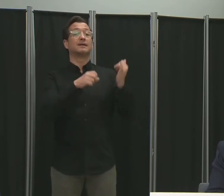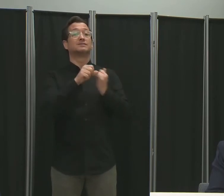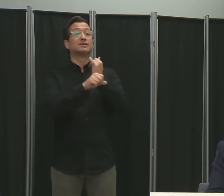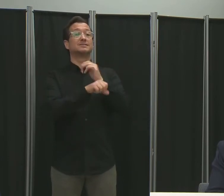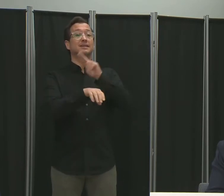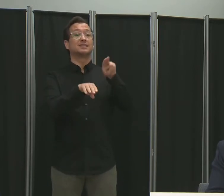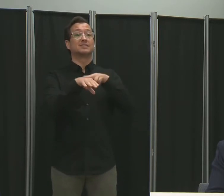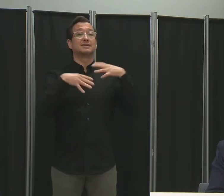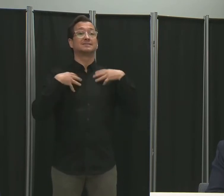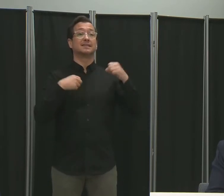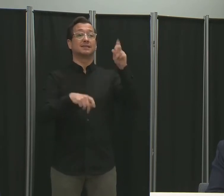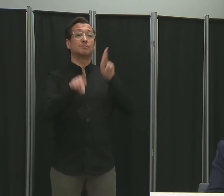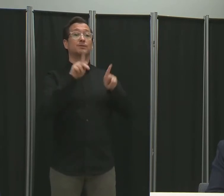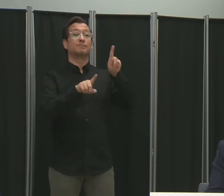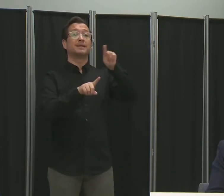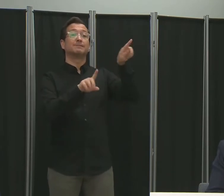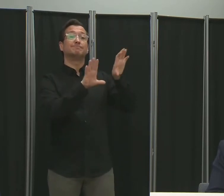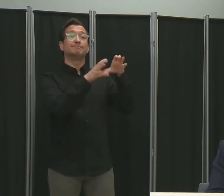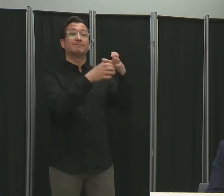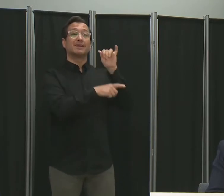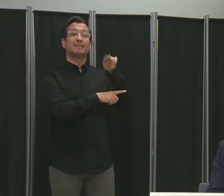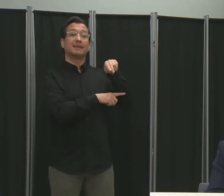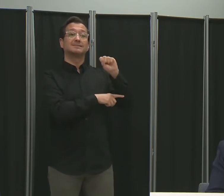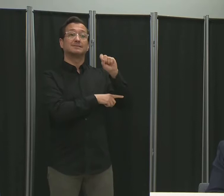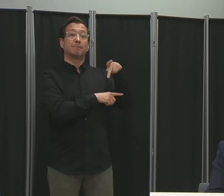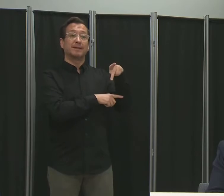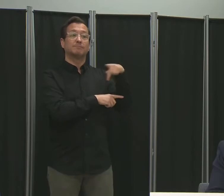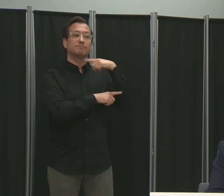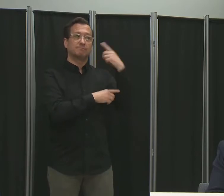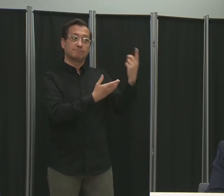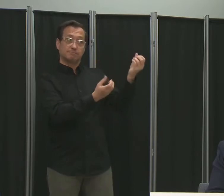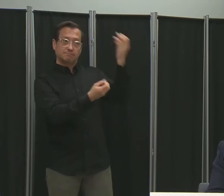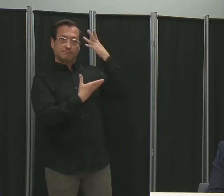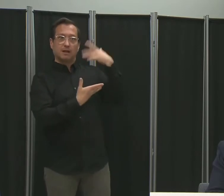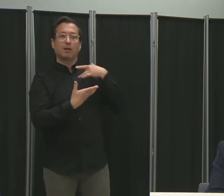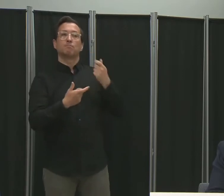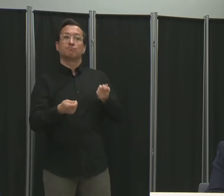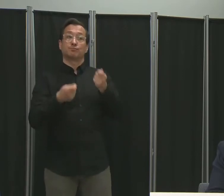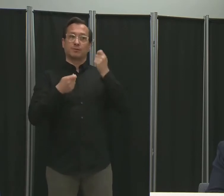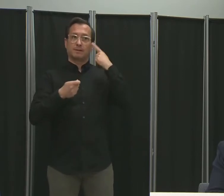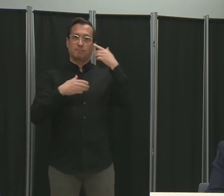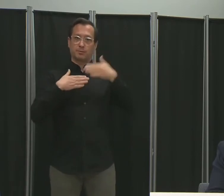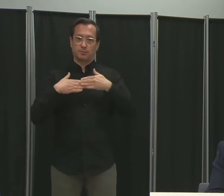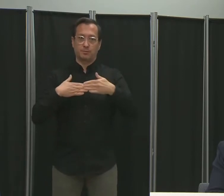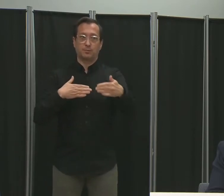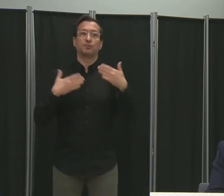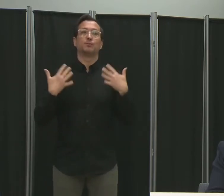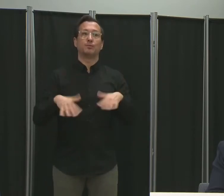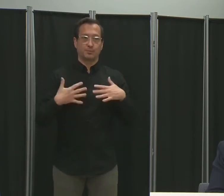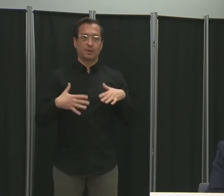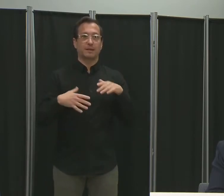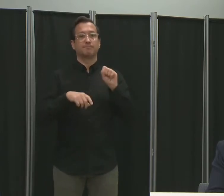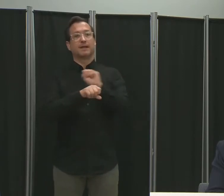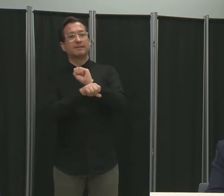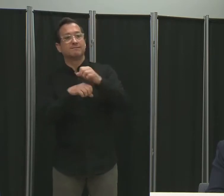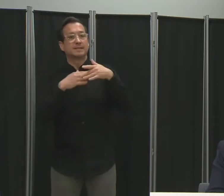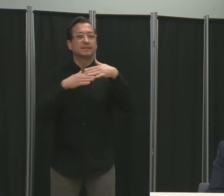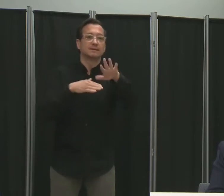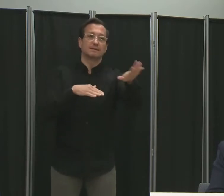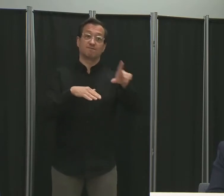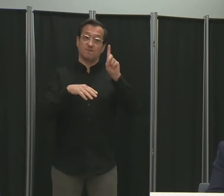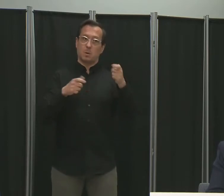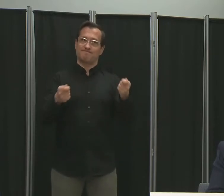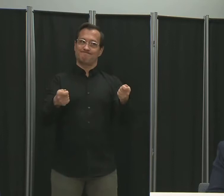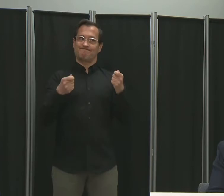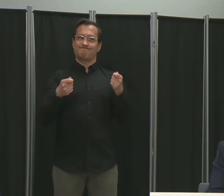à rester prudent face à new river et réouverture prochaine de certains secteurs d'activité et comme je le dis au cours des